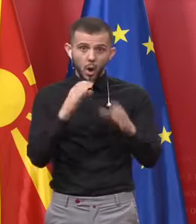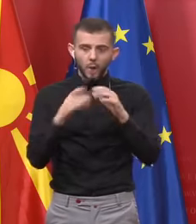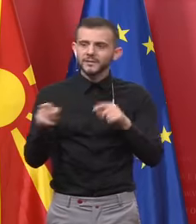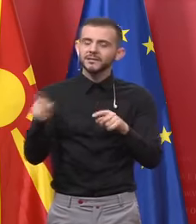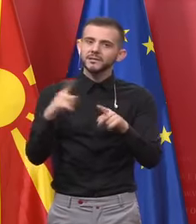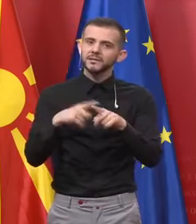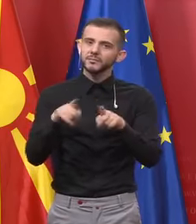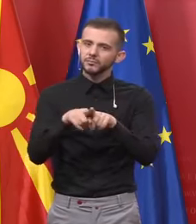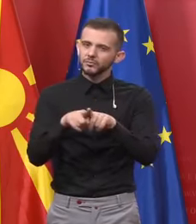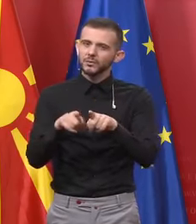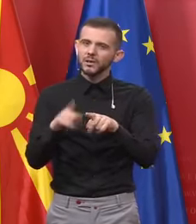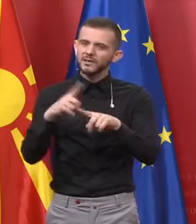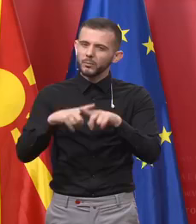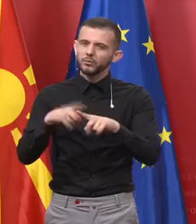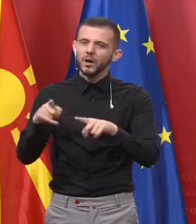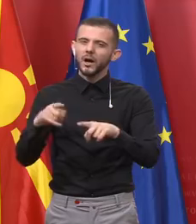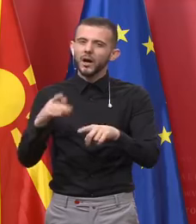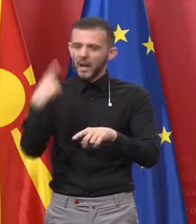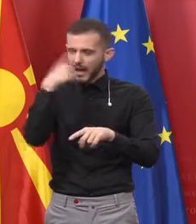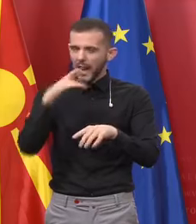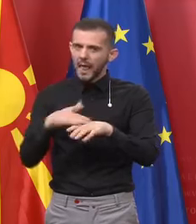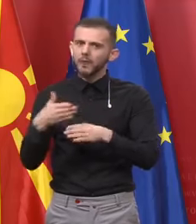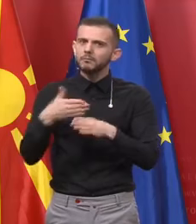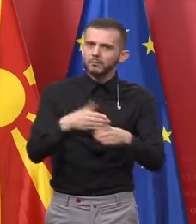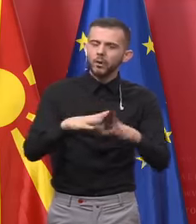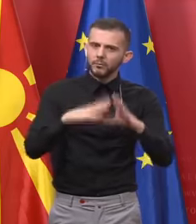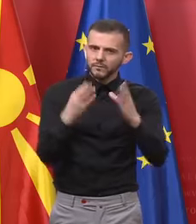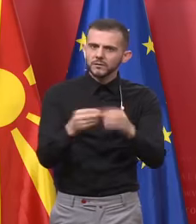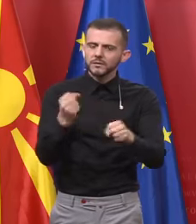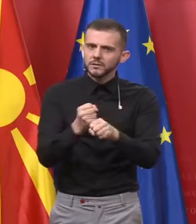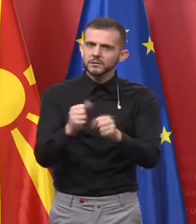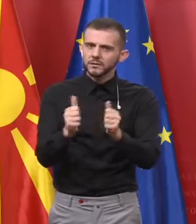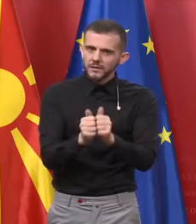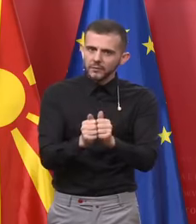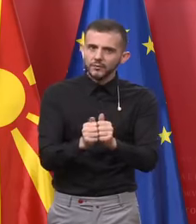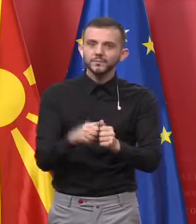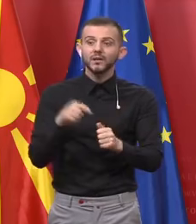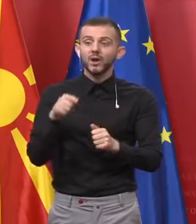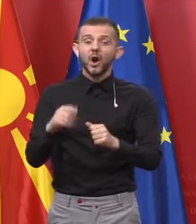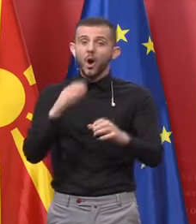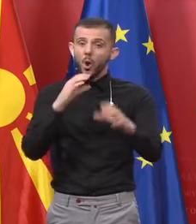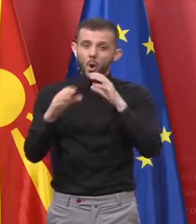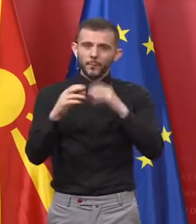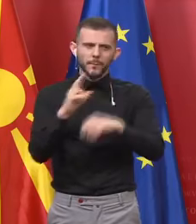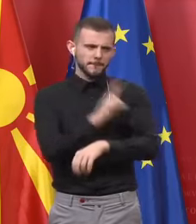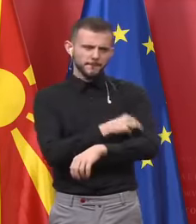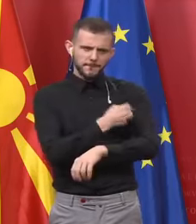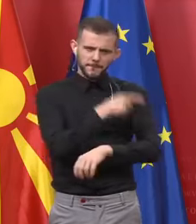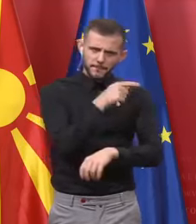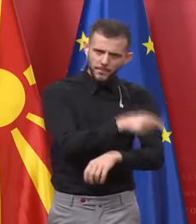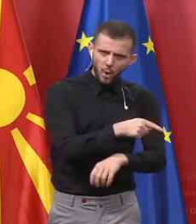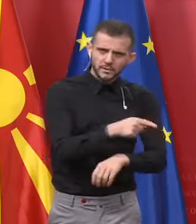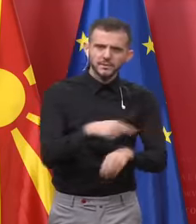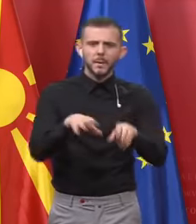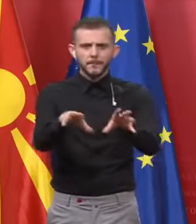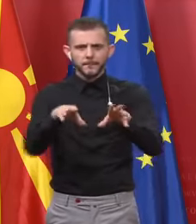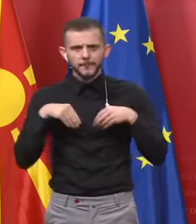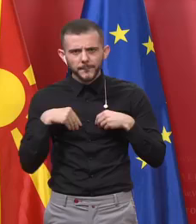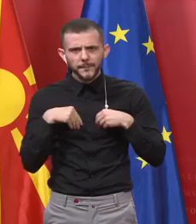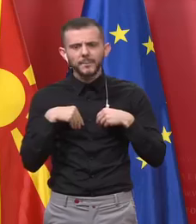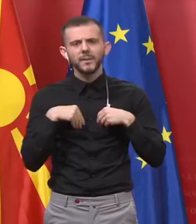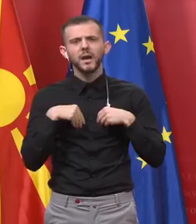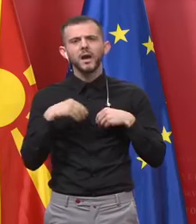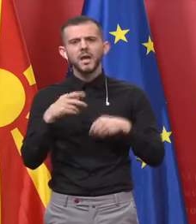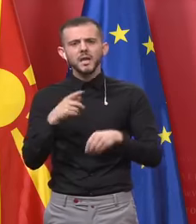матичните лекари, така да во таа смисла комуникацијата со болница, упатувањето, примањето на пациентите